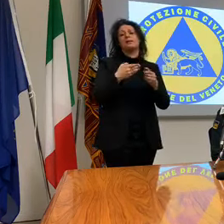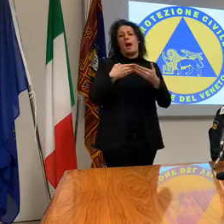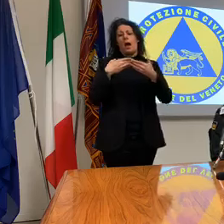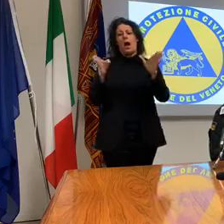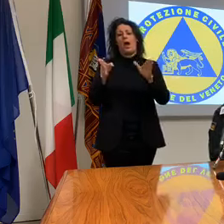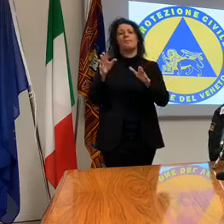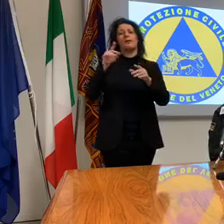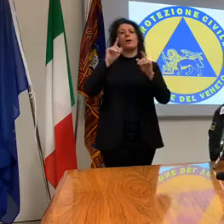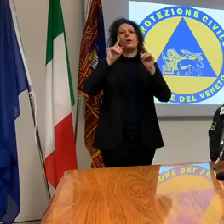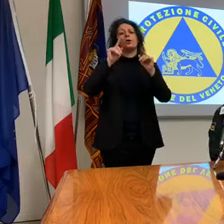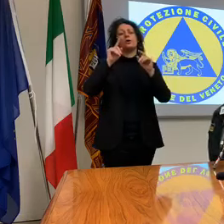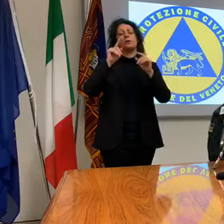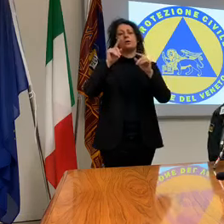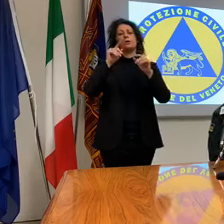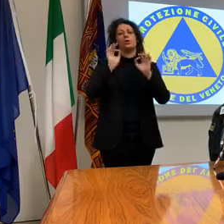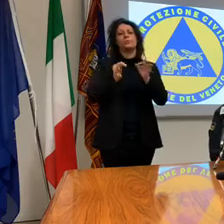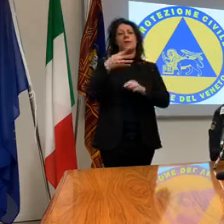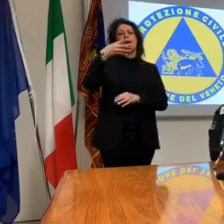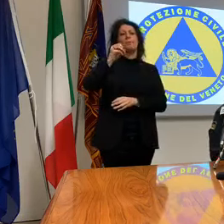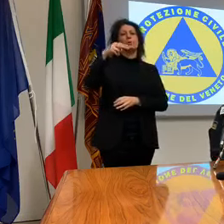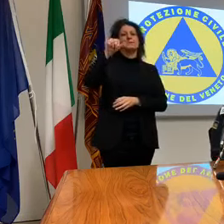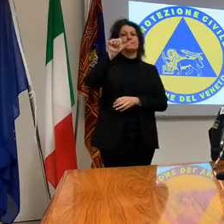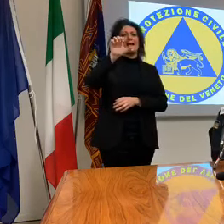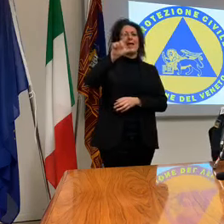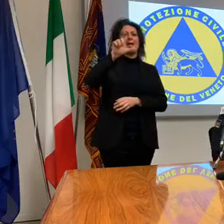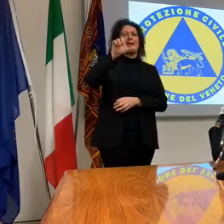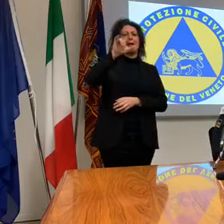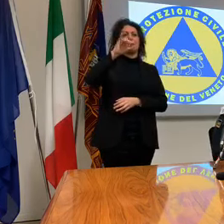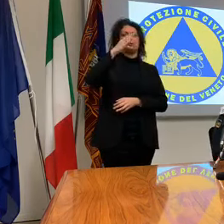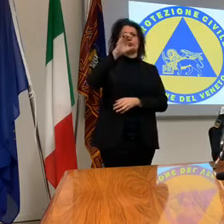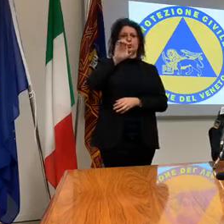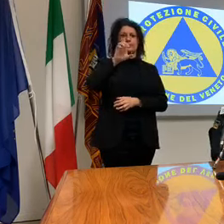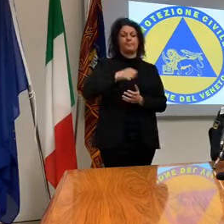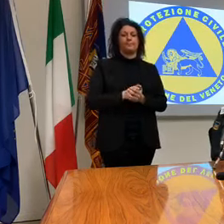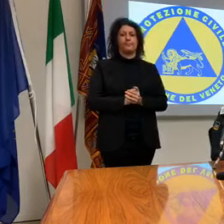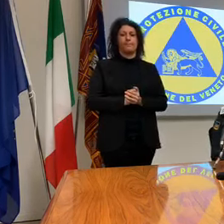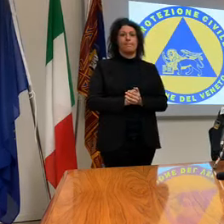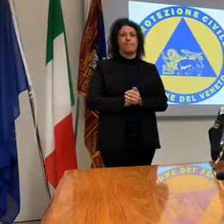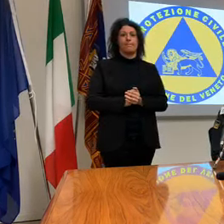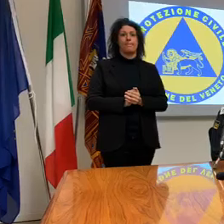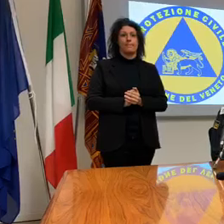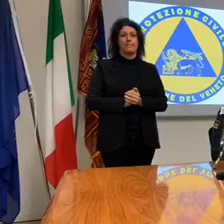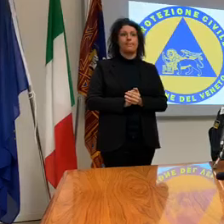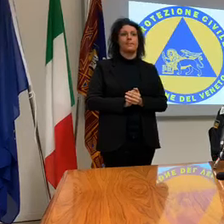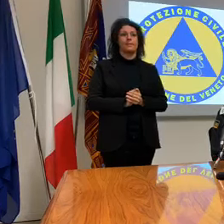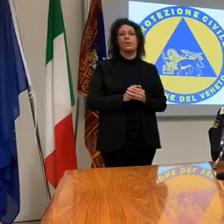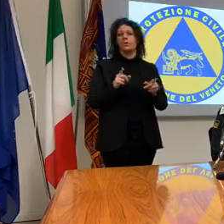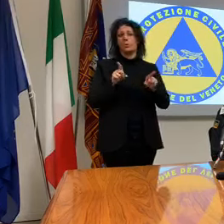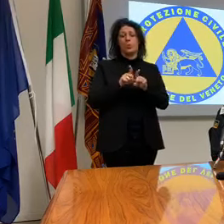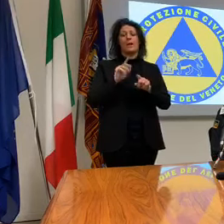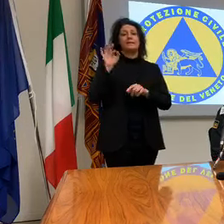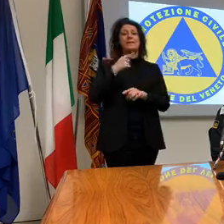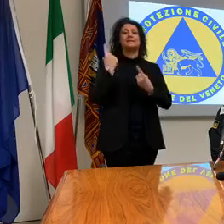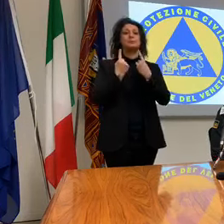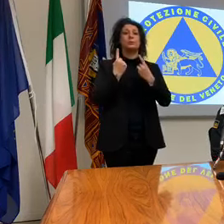Se andasse in crisi la situazione bellunese o trevigiana, l'ex ospedale di Valdoviana e così via. Il personale è